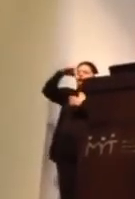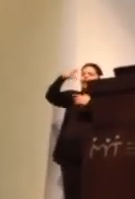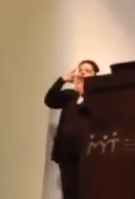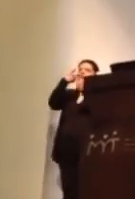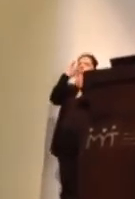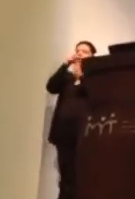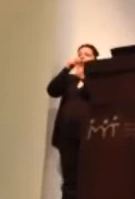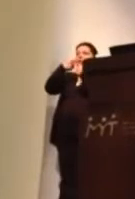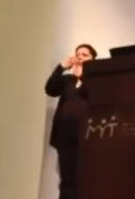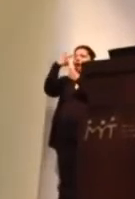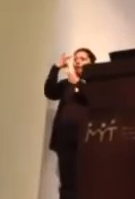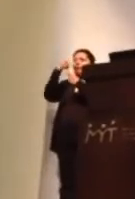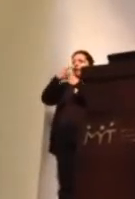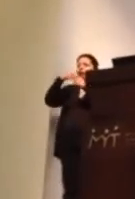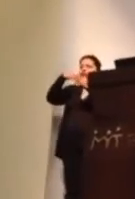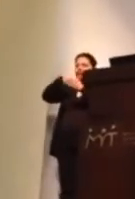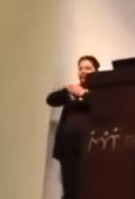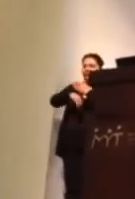Profundamente.